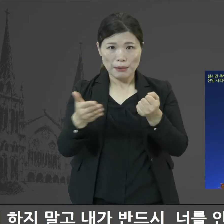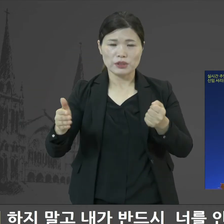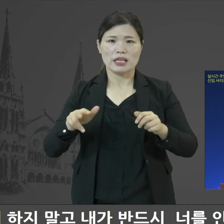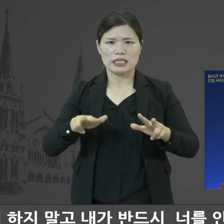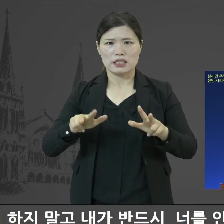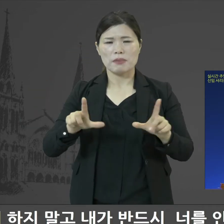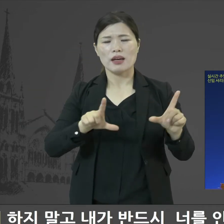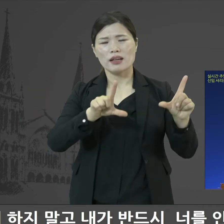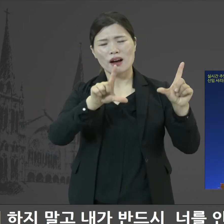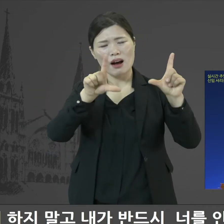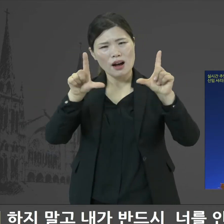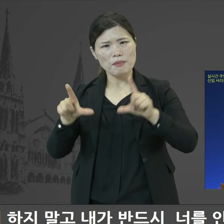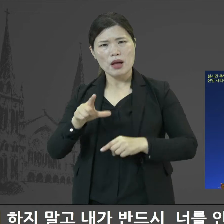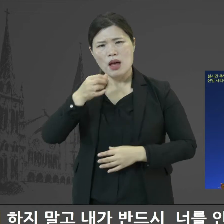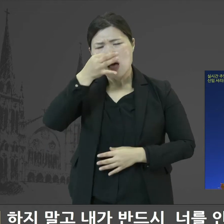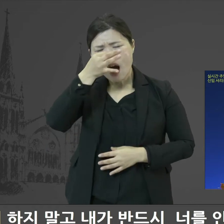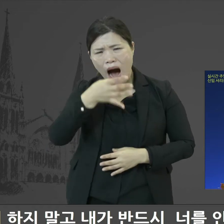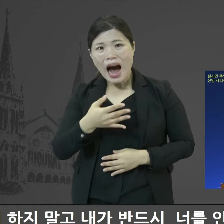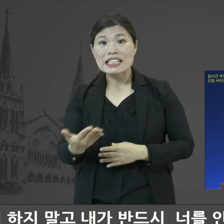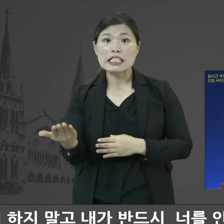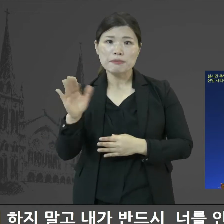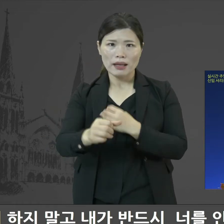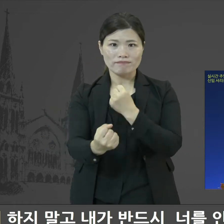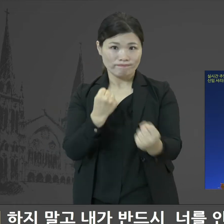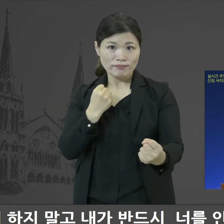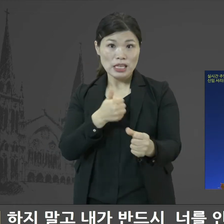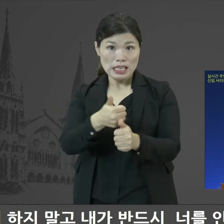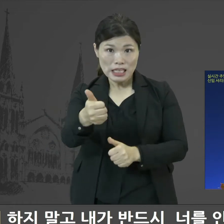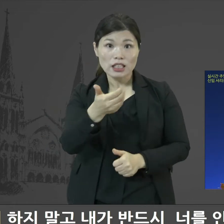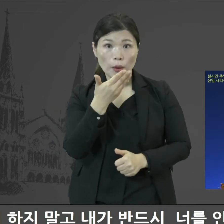힘든 삶을 이겨갈 줄 믿습니다.